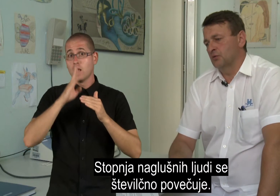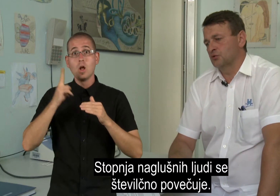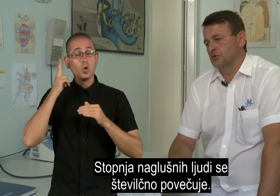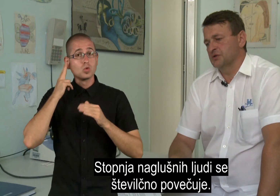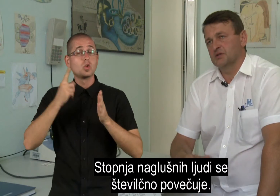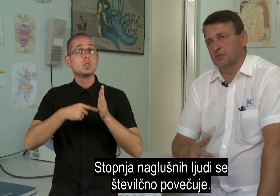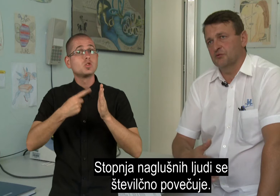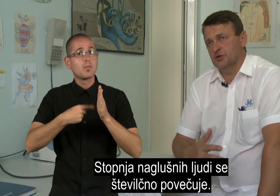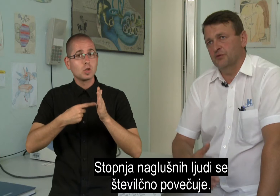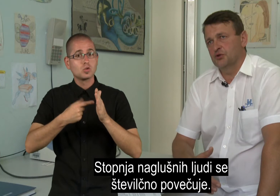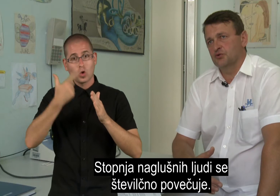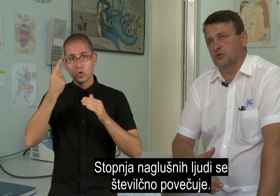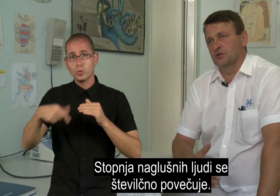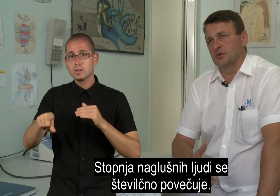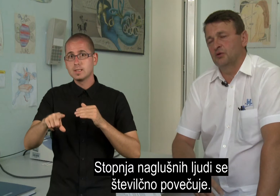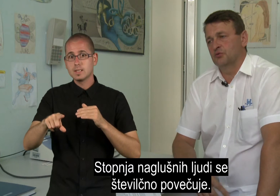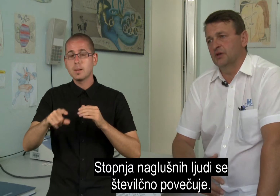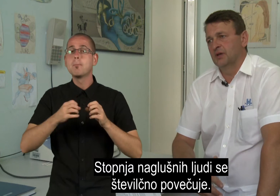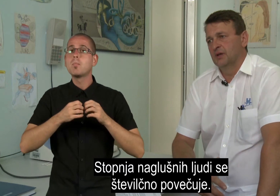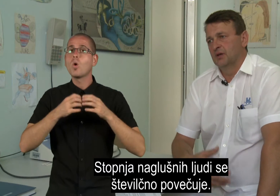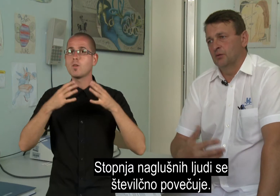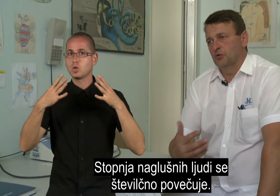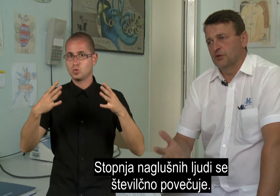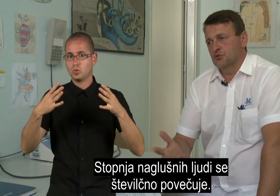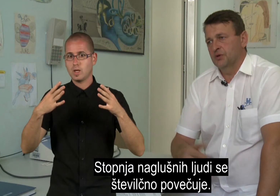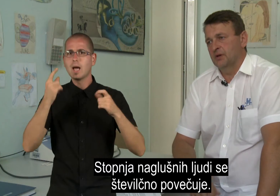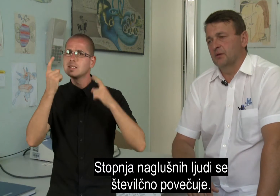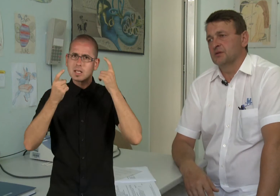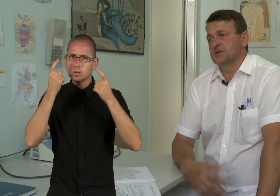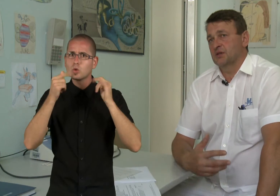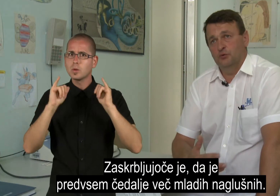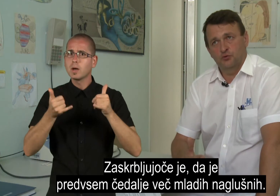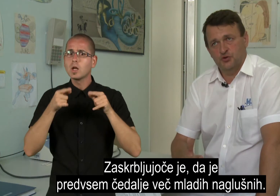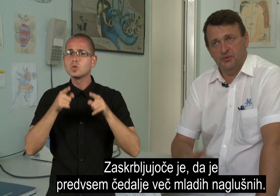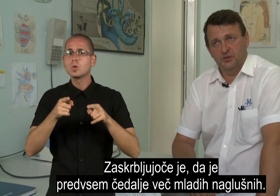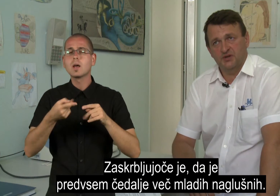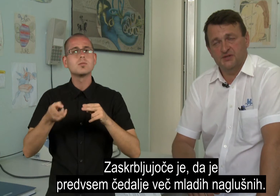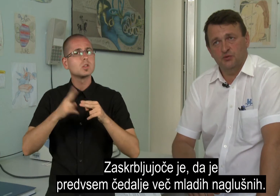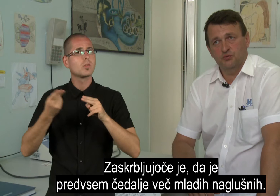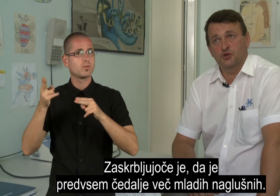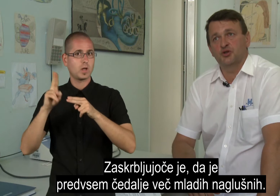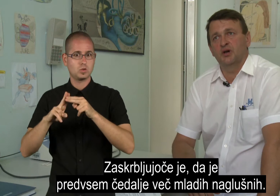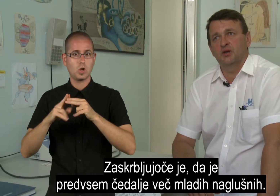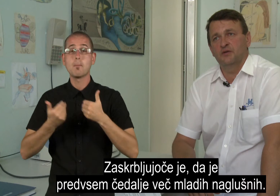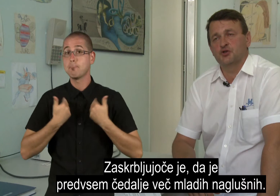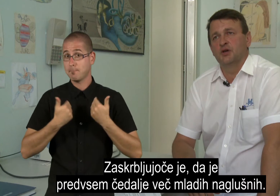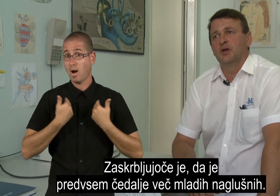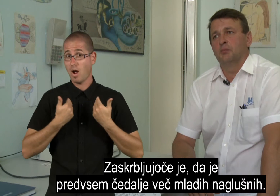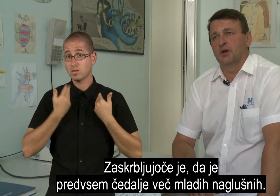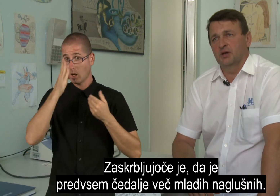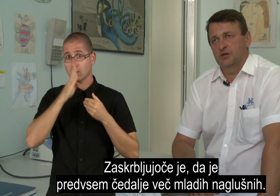Stopnja naglušnosti, se pravi številčno, ljudi povečuje, zaskrbljujoče pa je predvsem to, da je čedalje